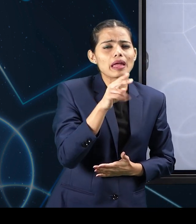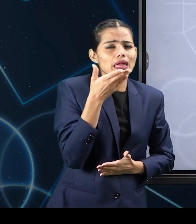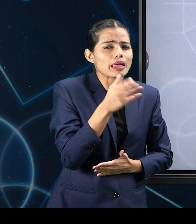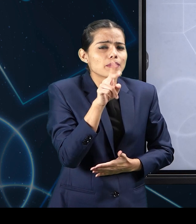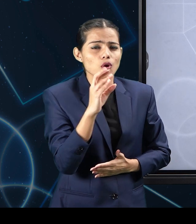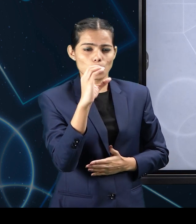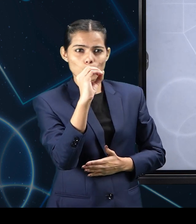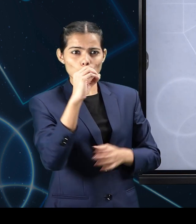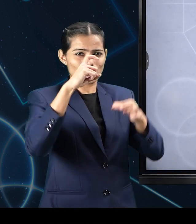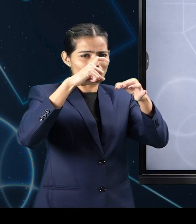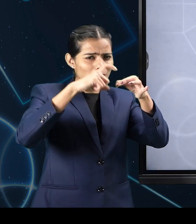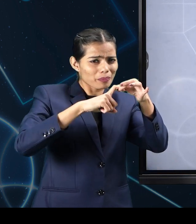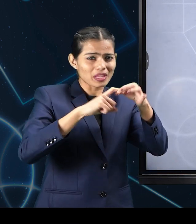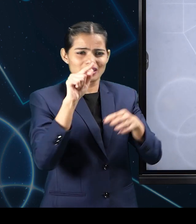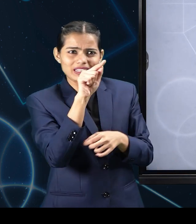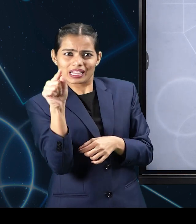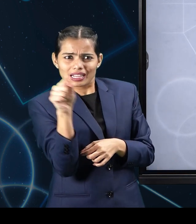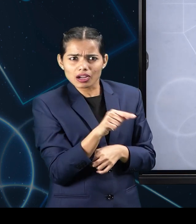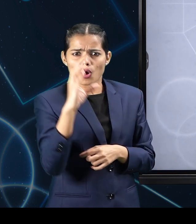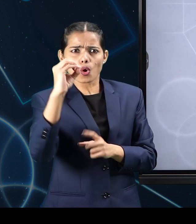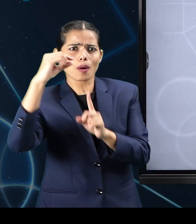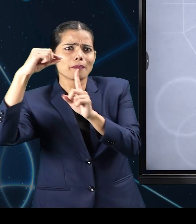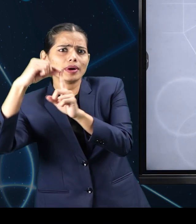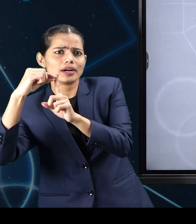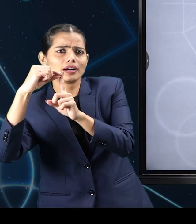దాని అర్థం ఏమిటంటే OQ గ్రేటర్ దెన్ OP.